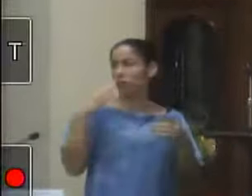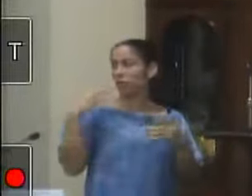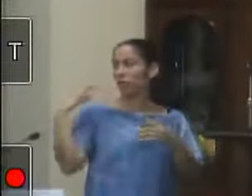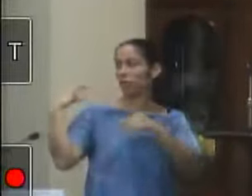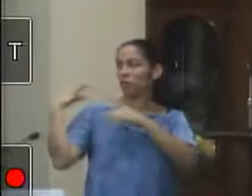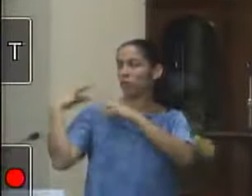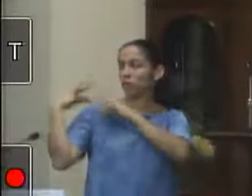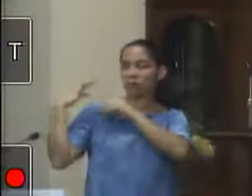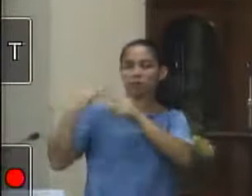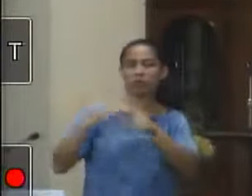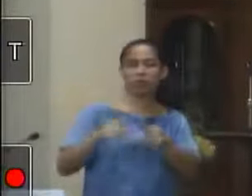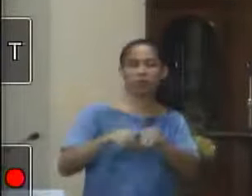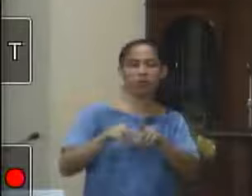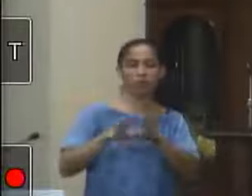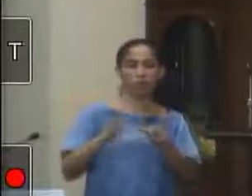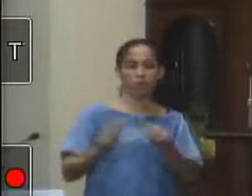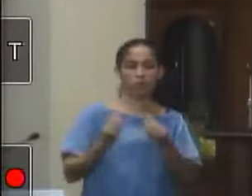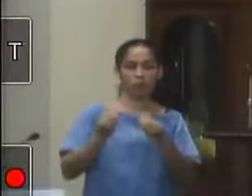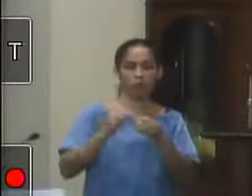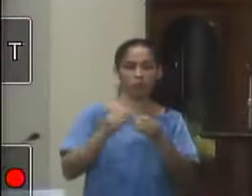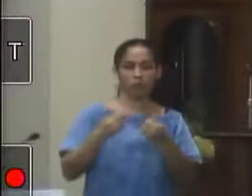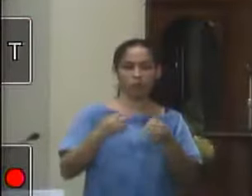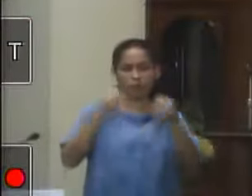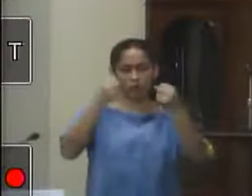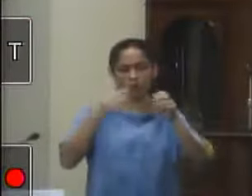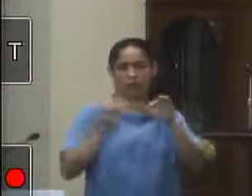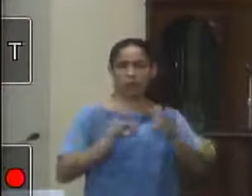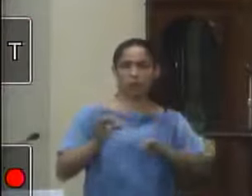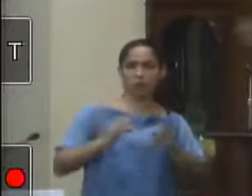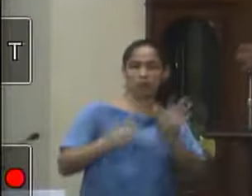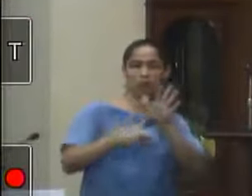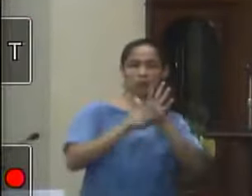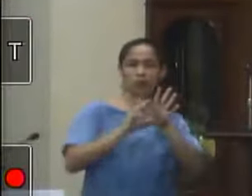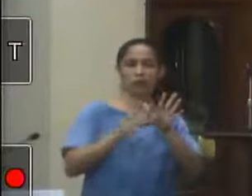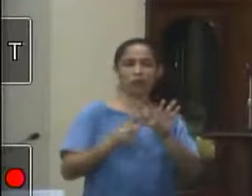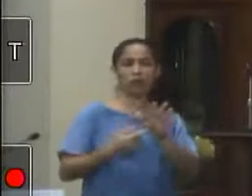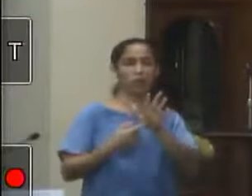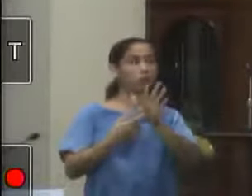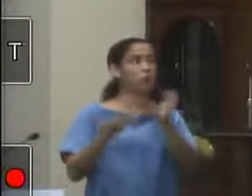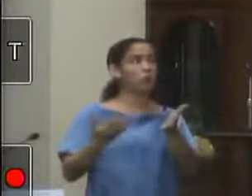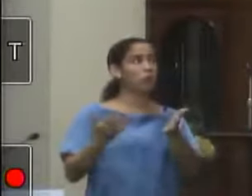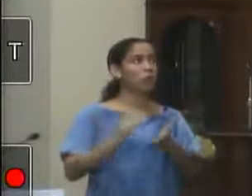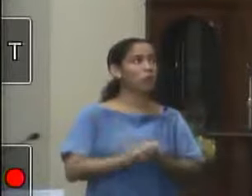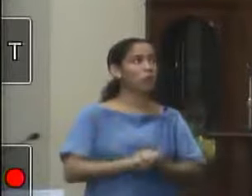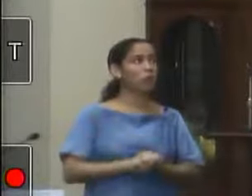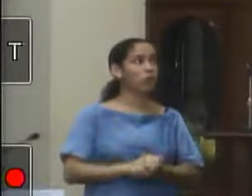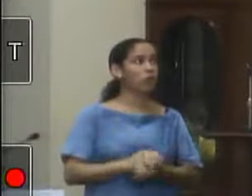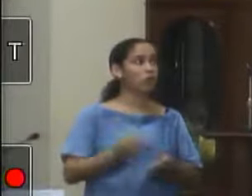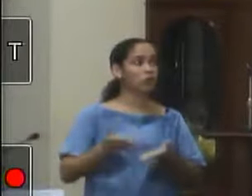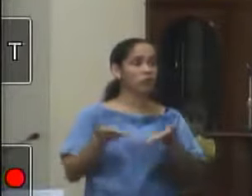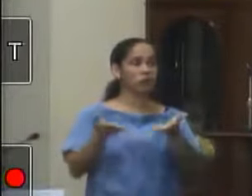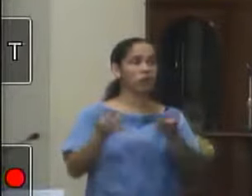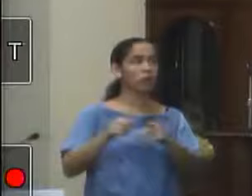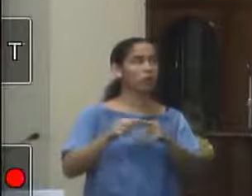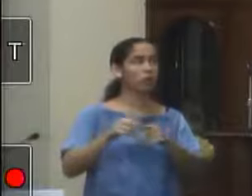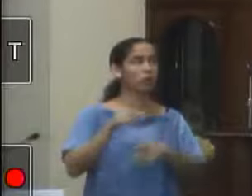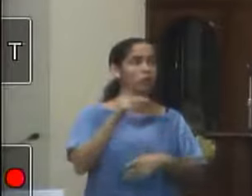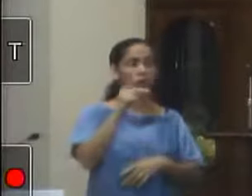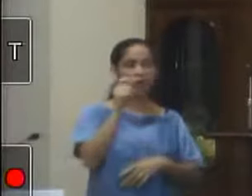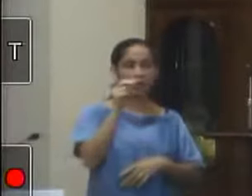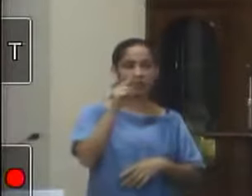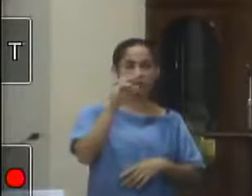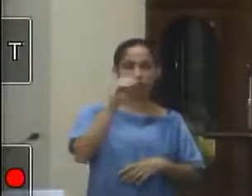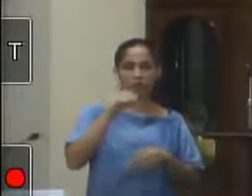precisa apresentar uma proposta para a revitalização do local. Então, está sendo indicado hoje aí e vai ser encaminhado ao Paulo Schiavo,